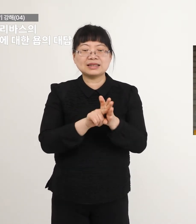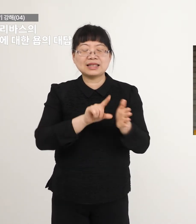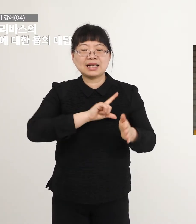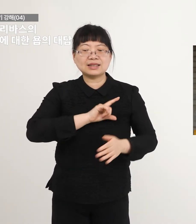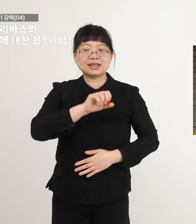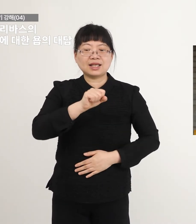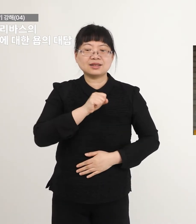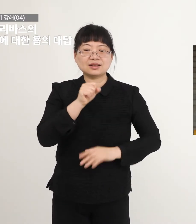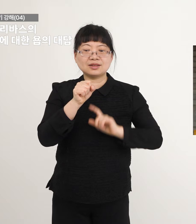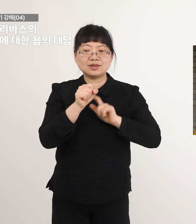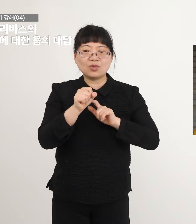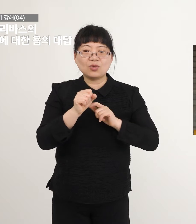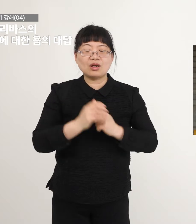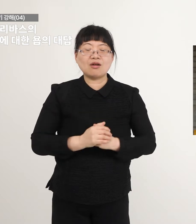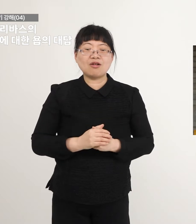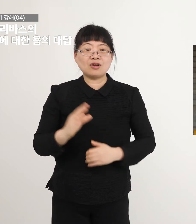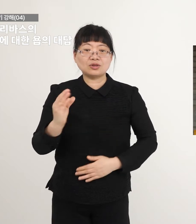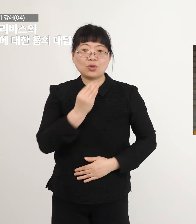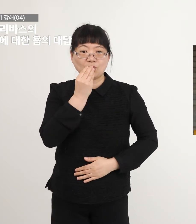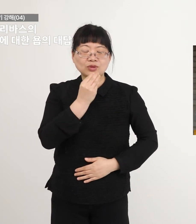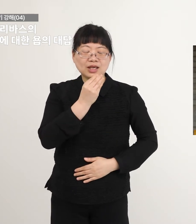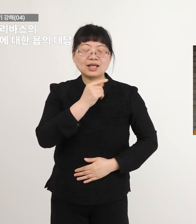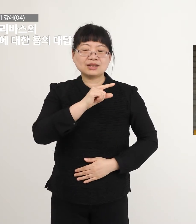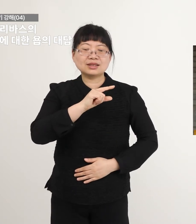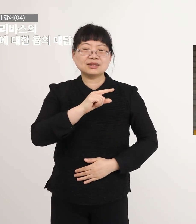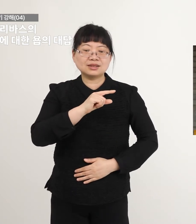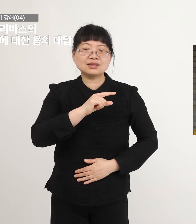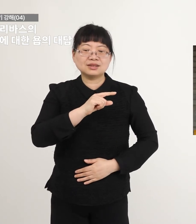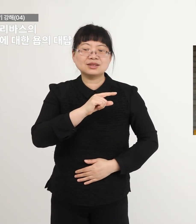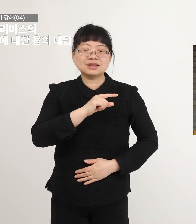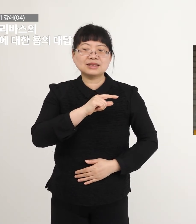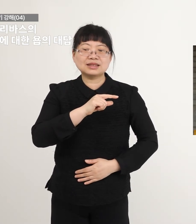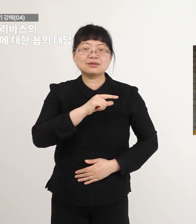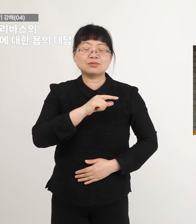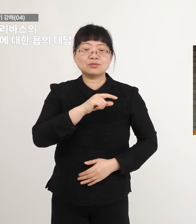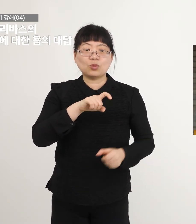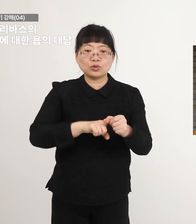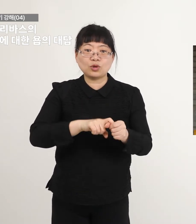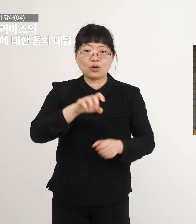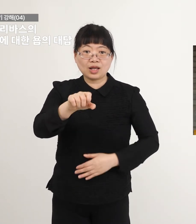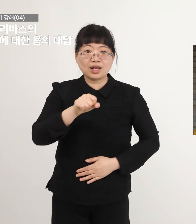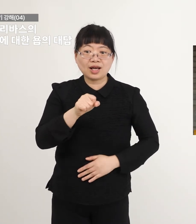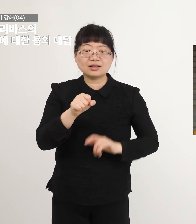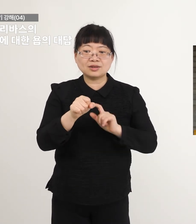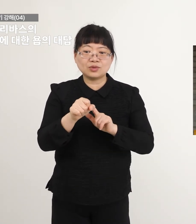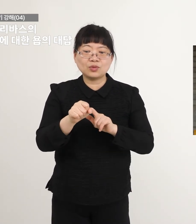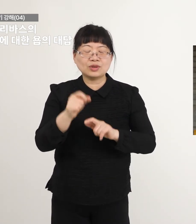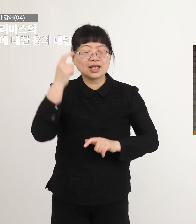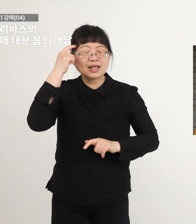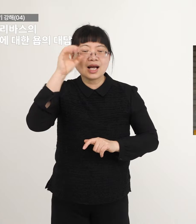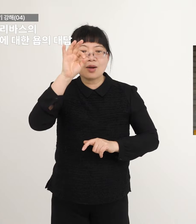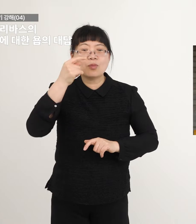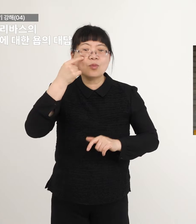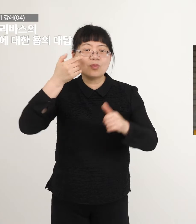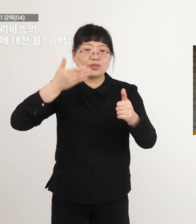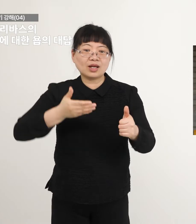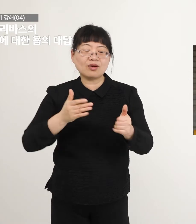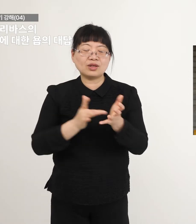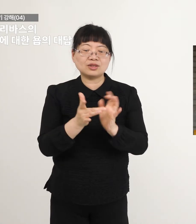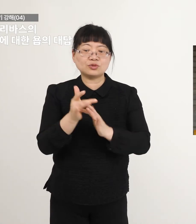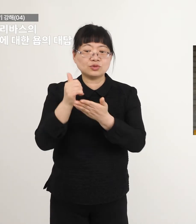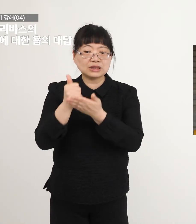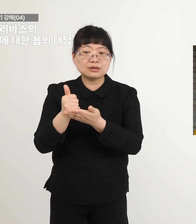이름으로, 거룩이라는 명분으로. 그런데 여러분 생각을 해보세요. 예수님은